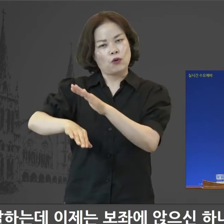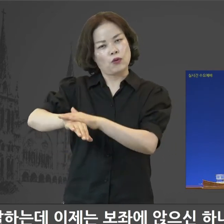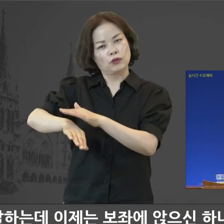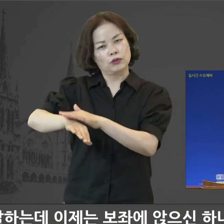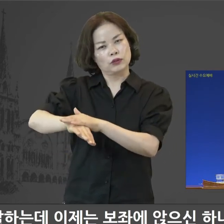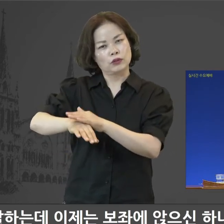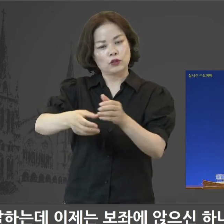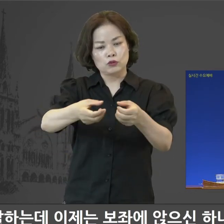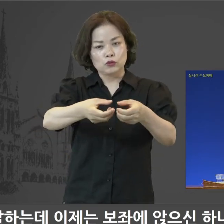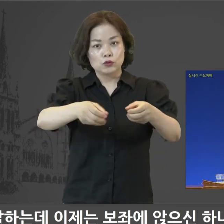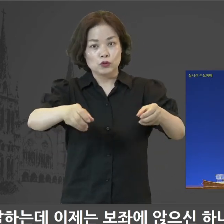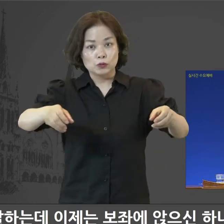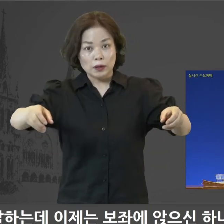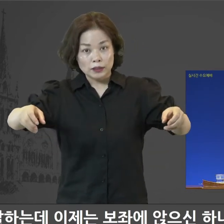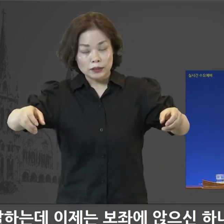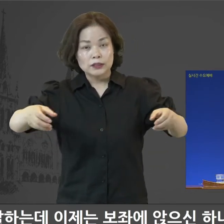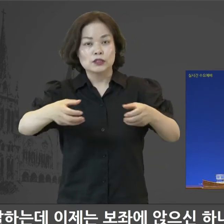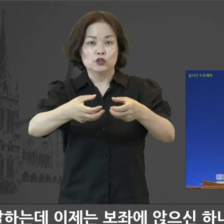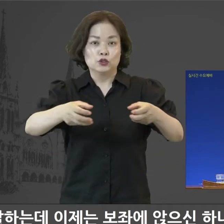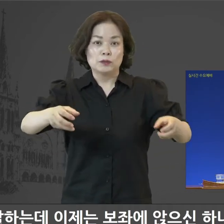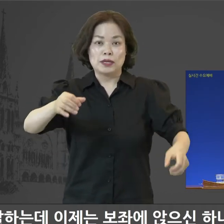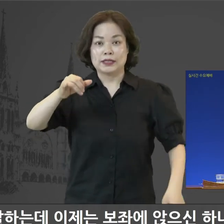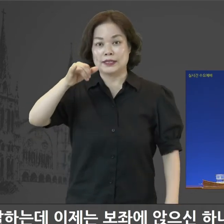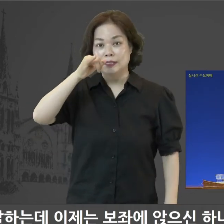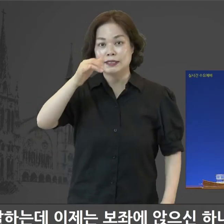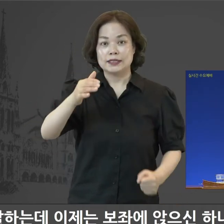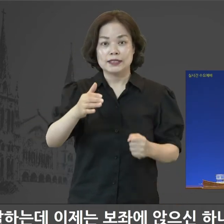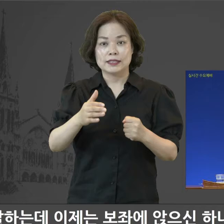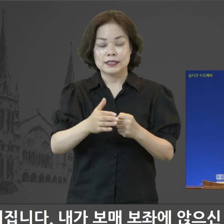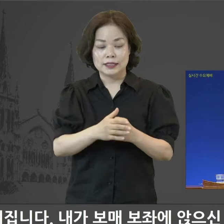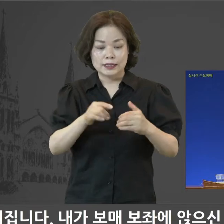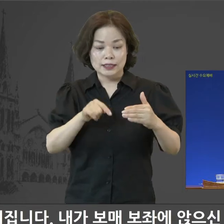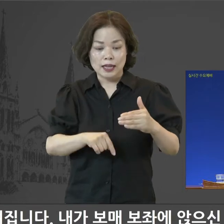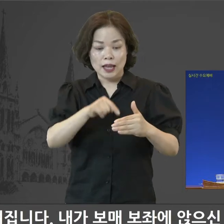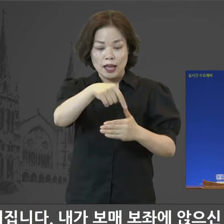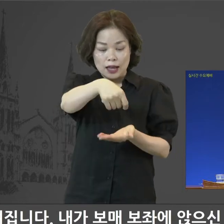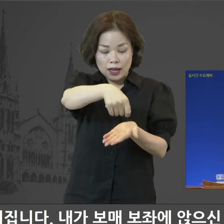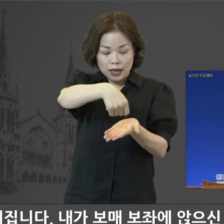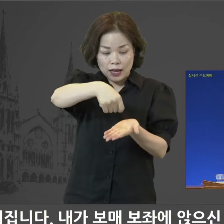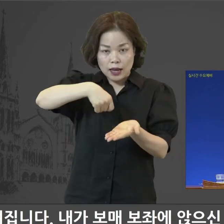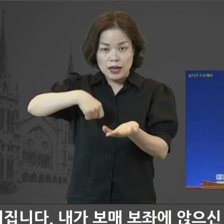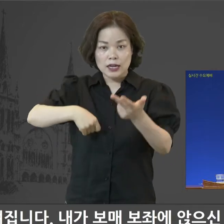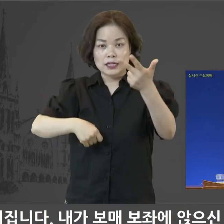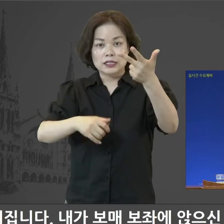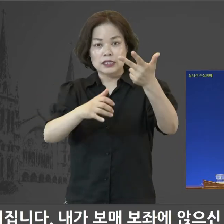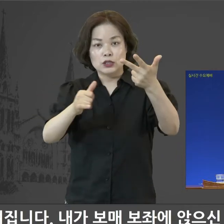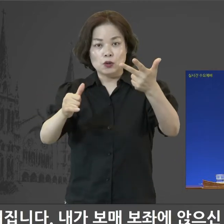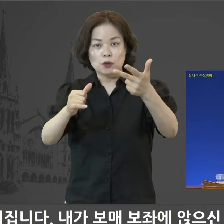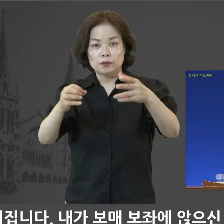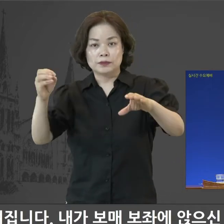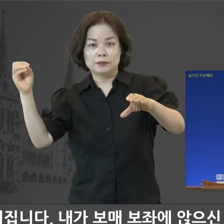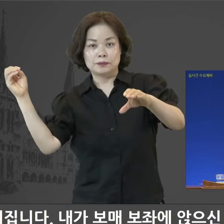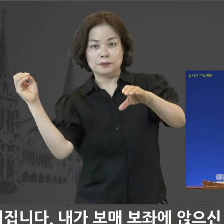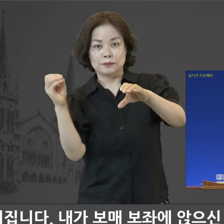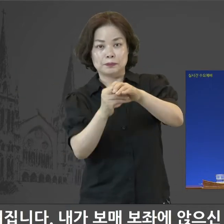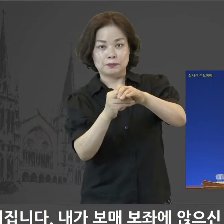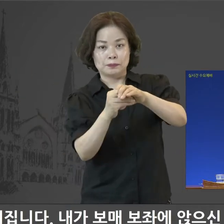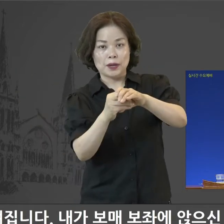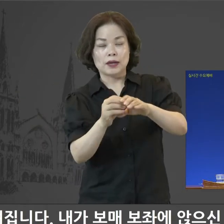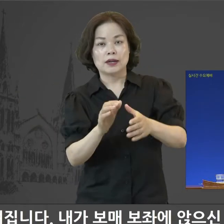오른손에 두루마리가 있으니 안팎으로 썩고 7인으로 봉하였더라.